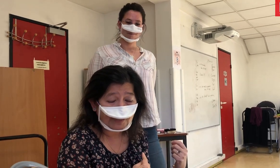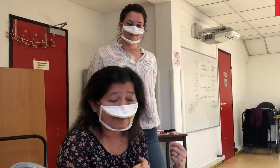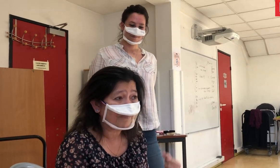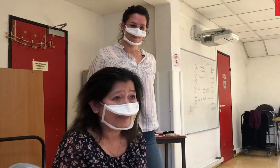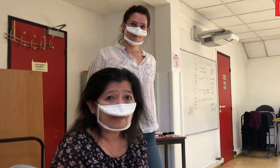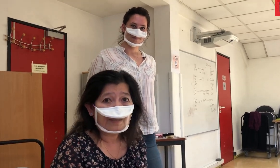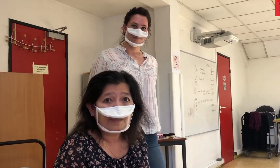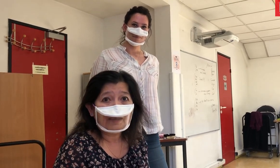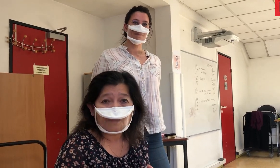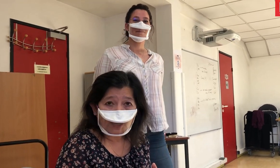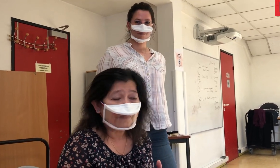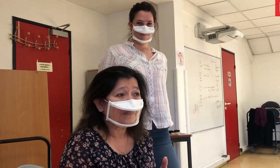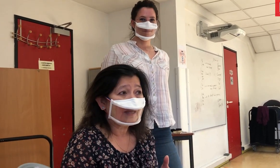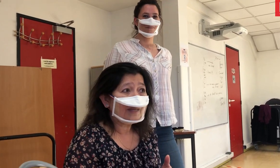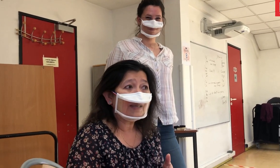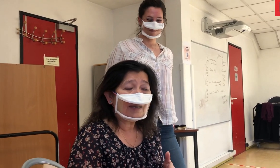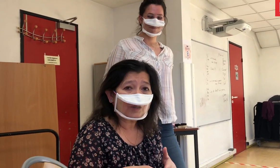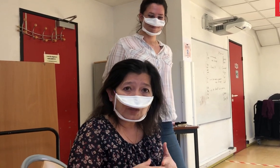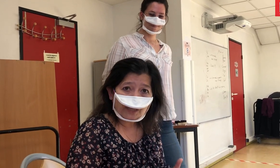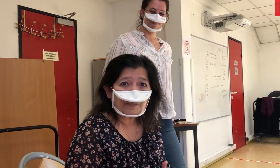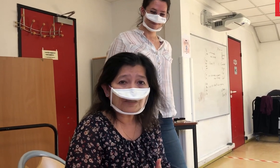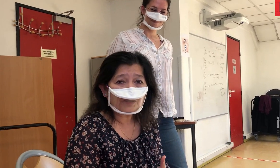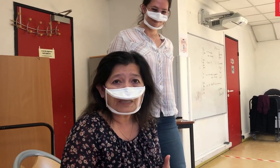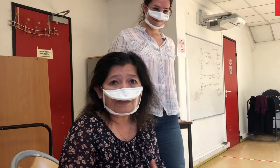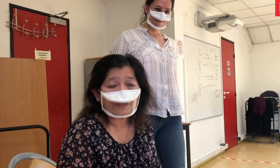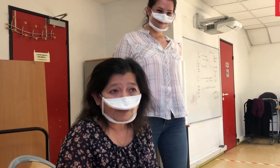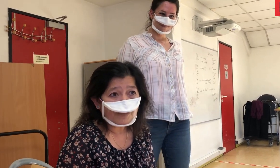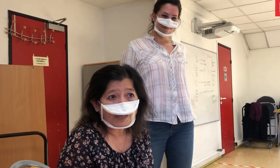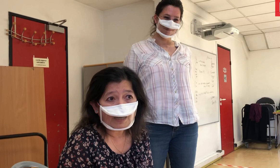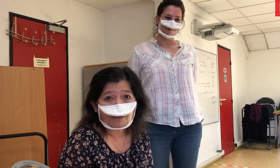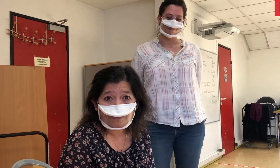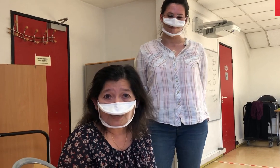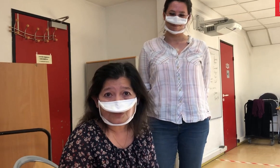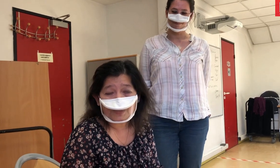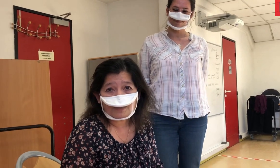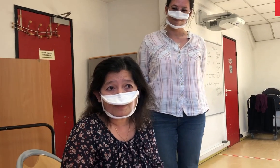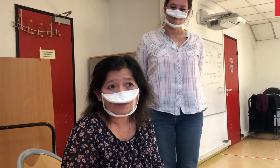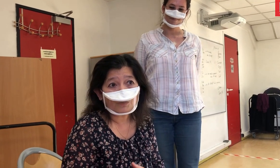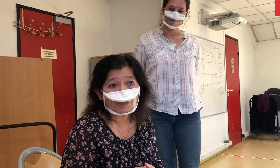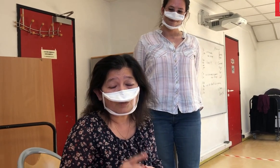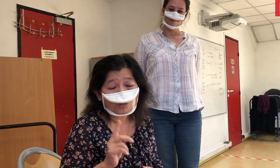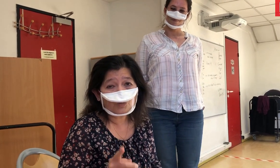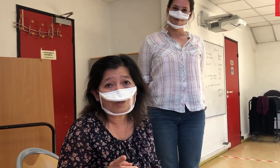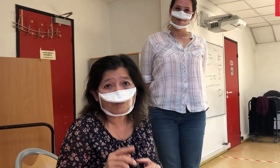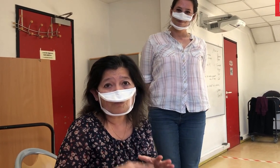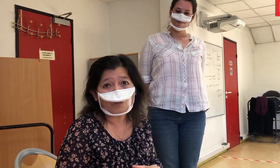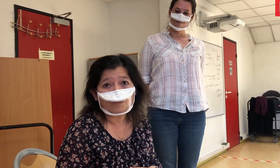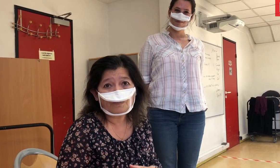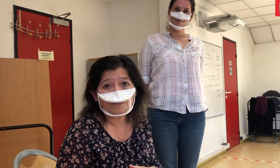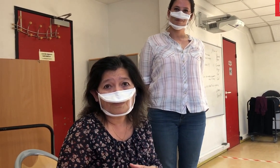C'est l'immersion, quoi. Voilà. Et la 3e personne qui intervient à la fin de la semaine, c'est une personne sourde profond.